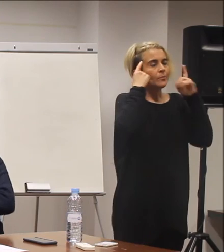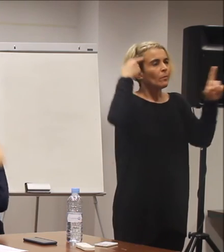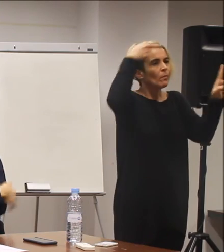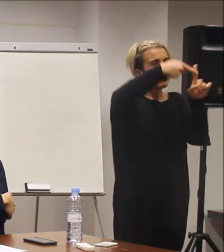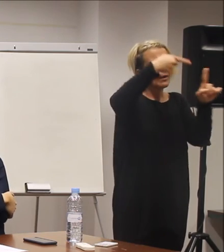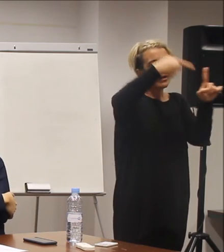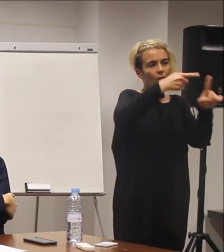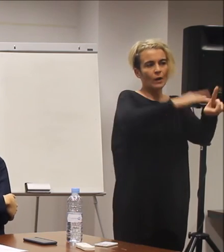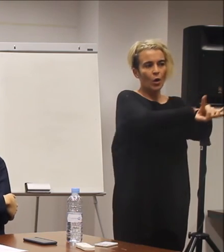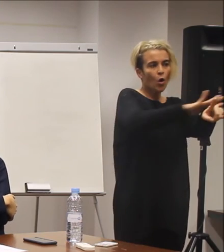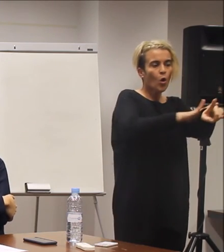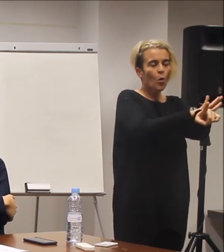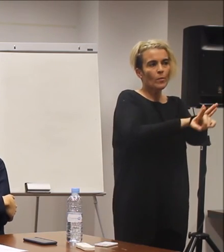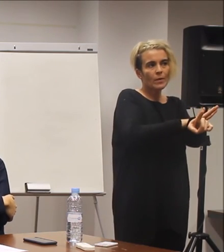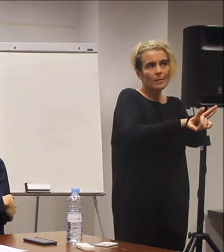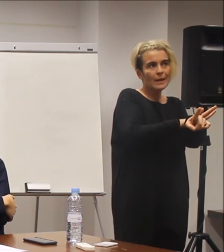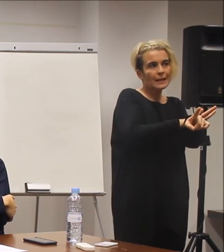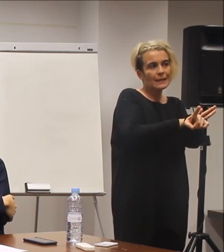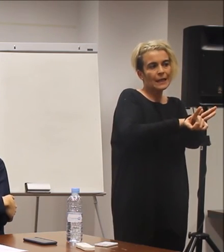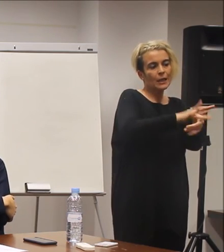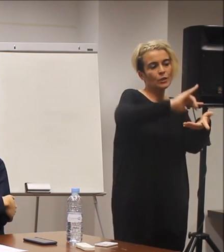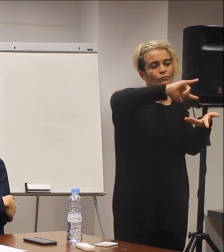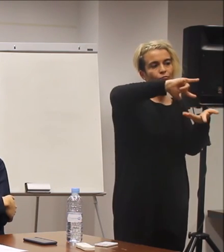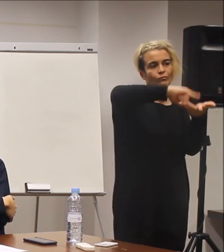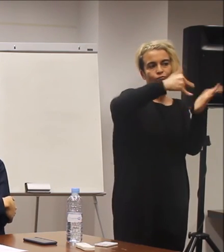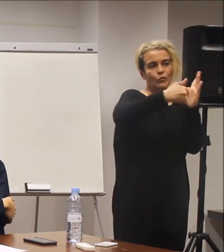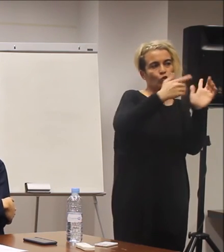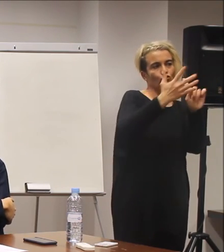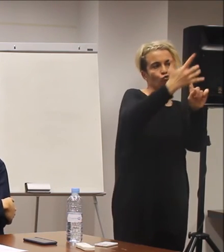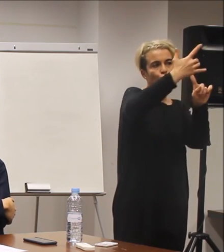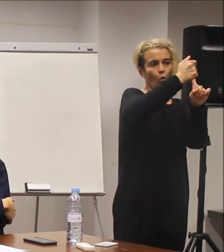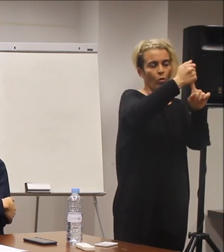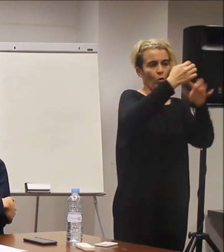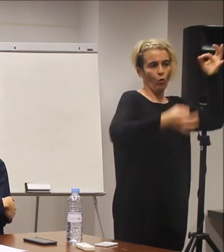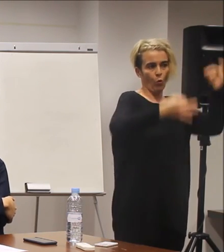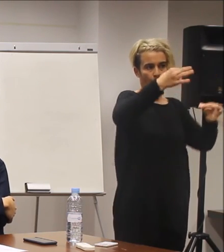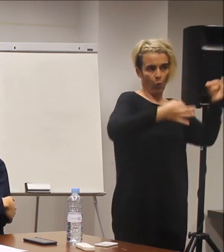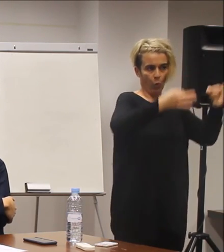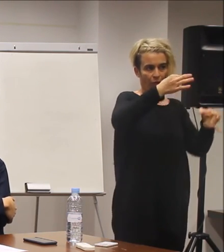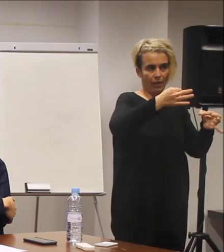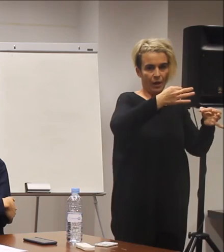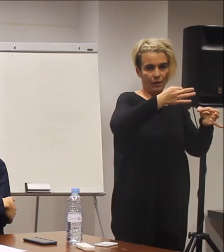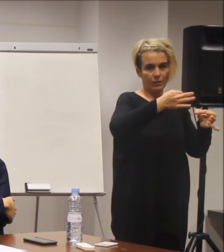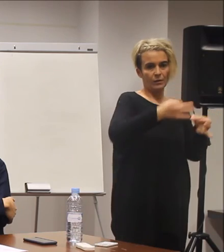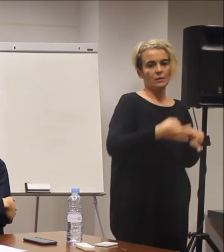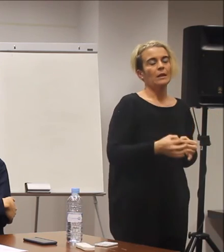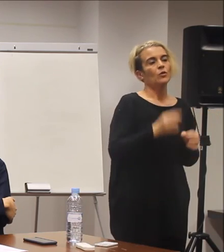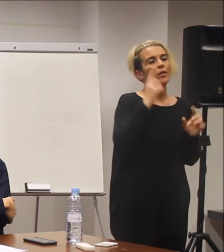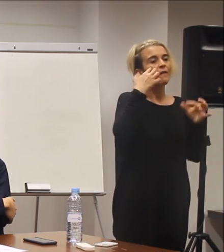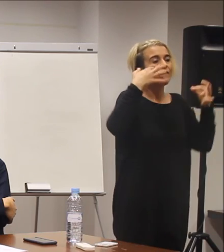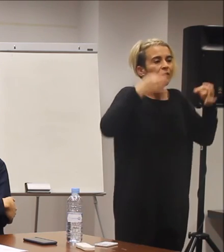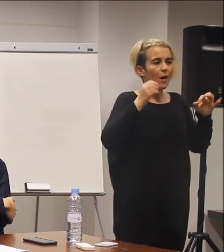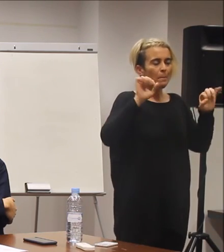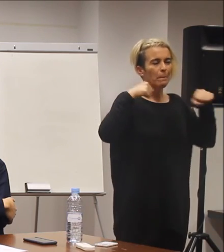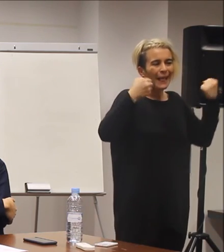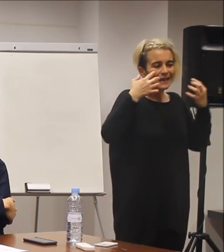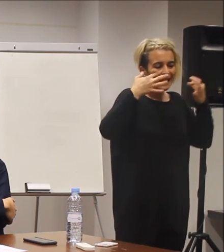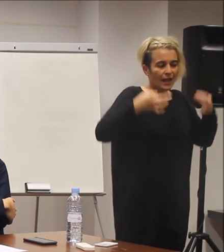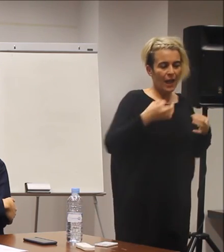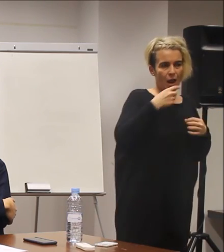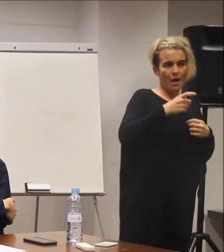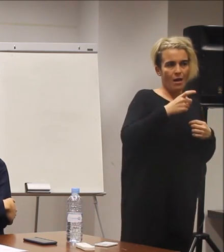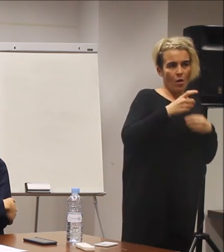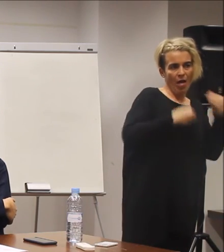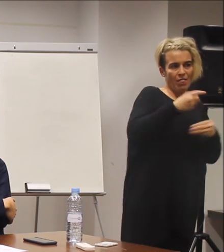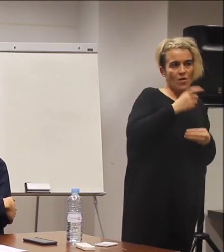que se solucione extrajudicialmente. Y ahora vamos a ver cómo se ha plasmado en la práctica. Lo que te dice el Real